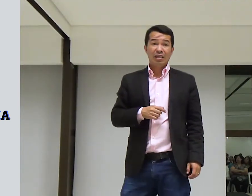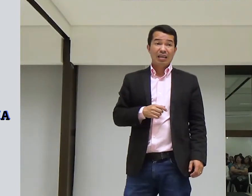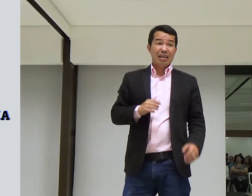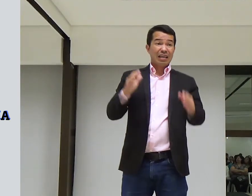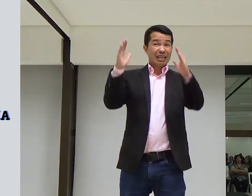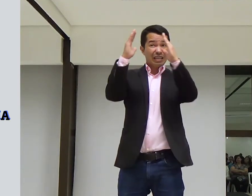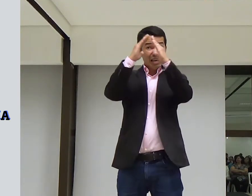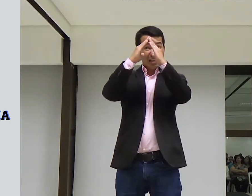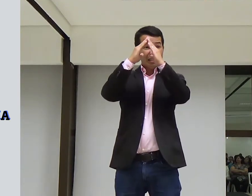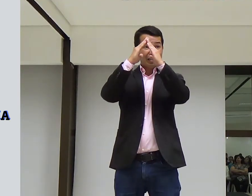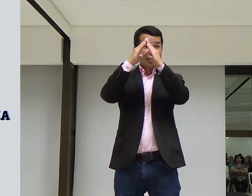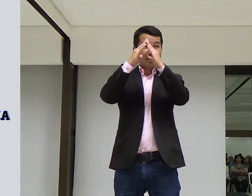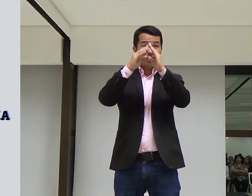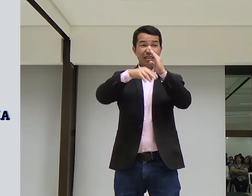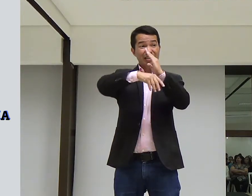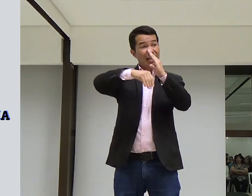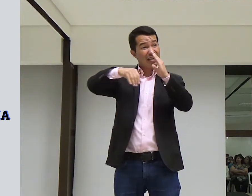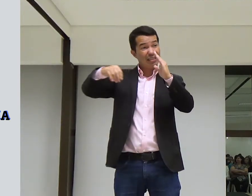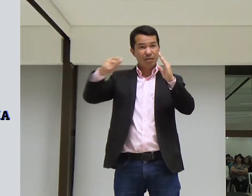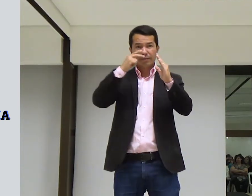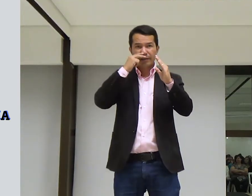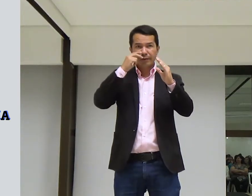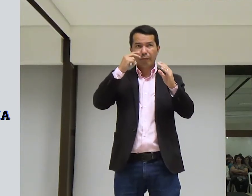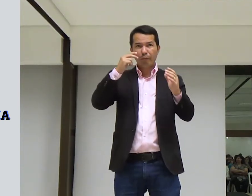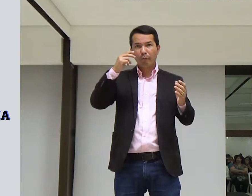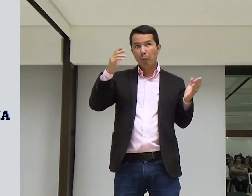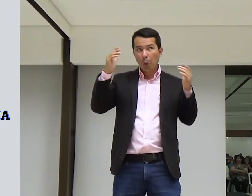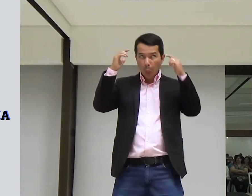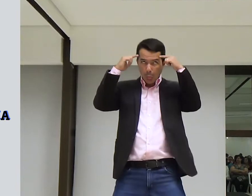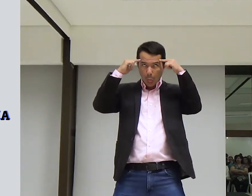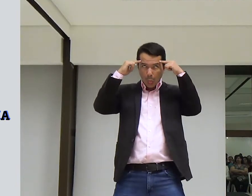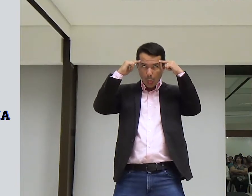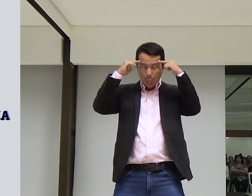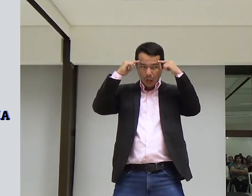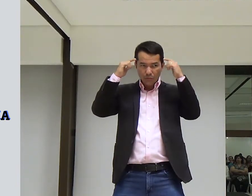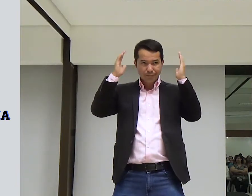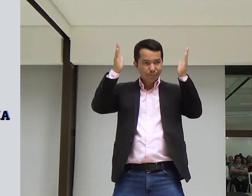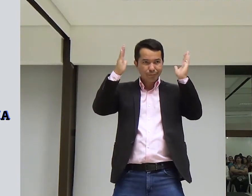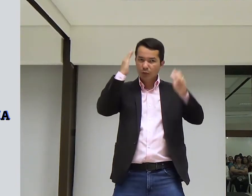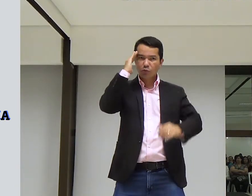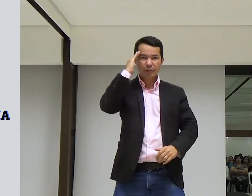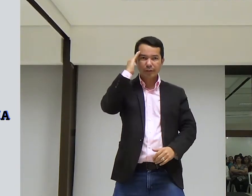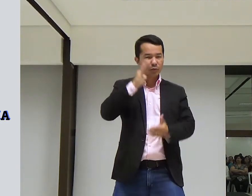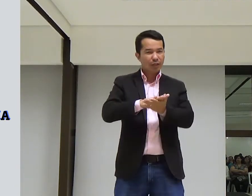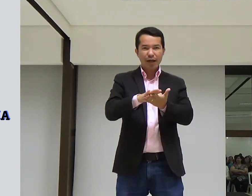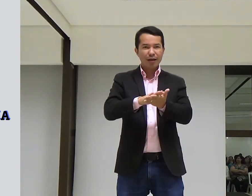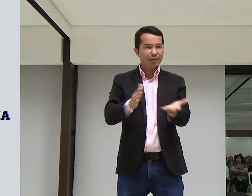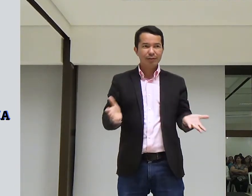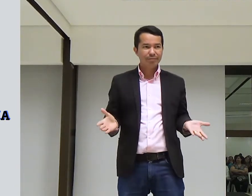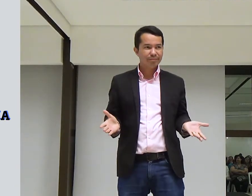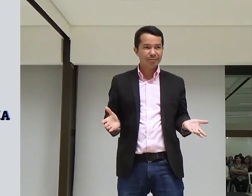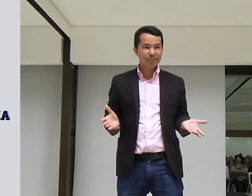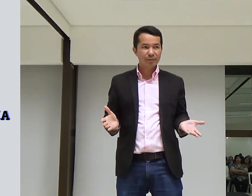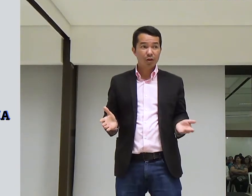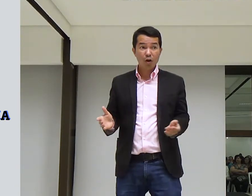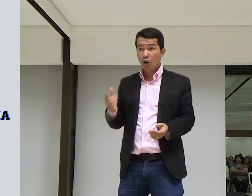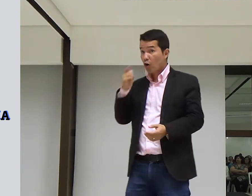A casa na areia, ela não se parece com Jesus. Ela não